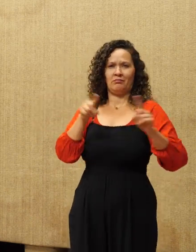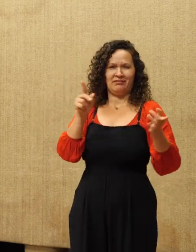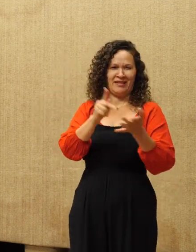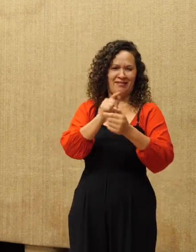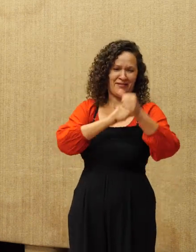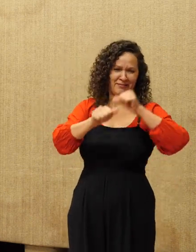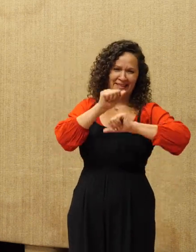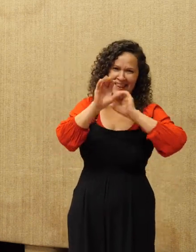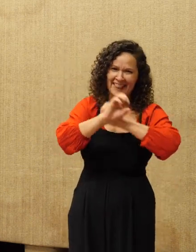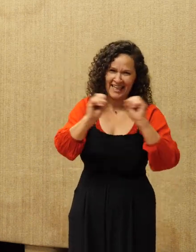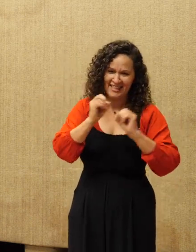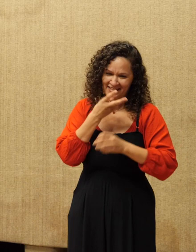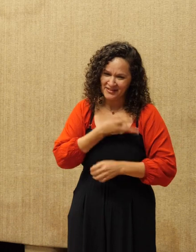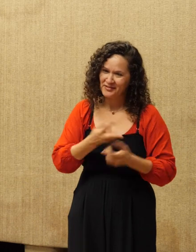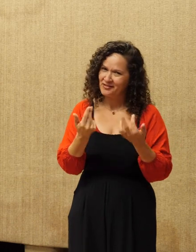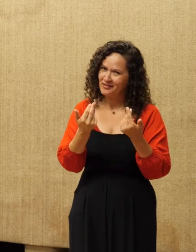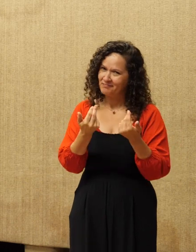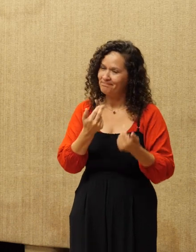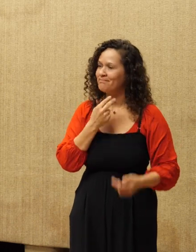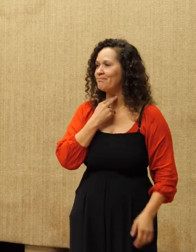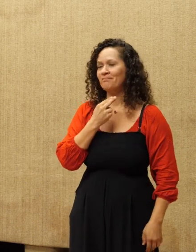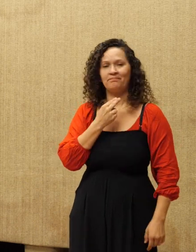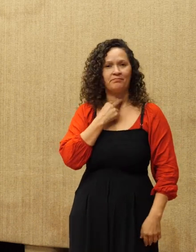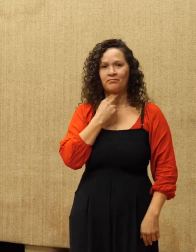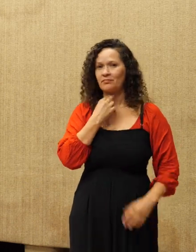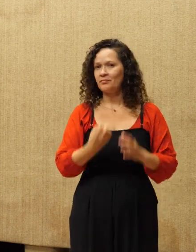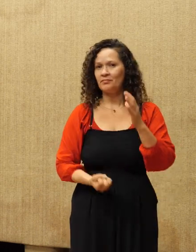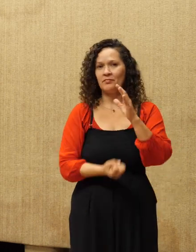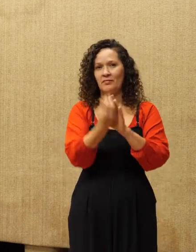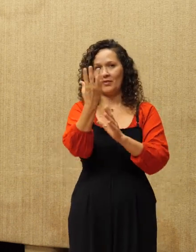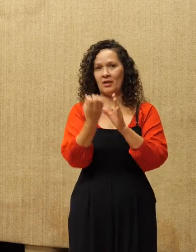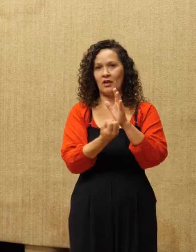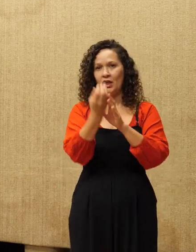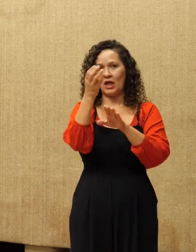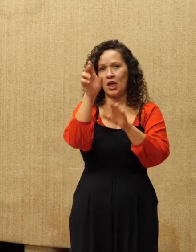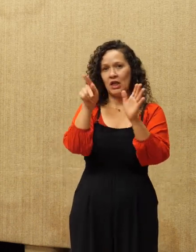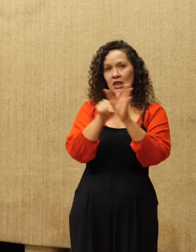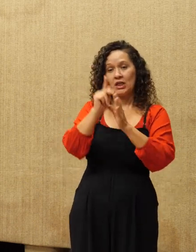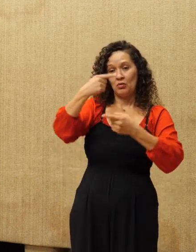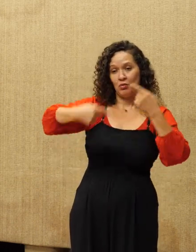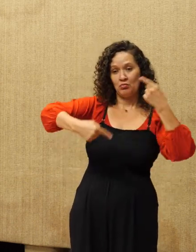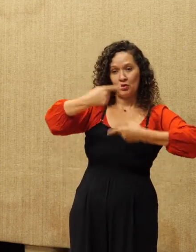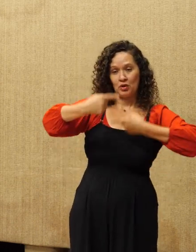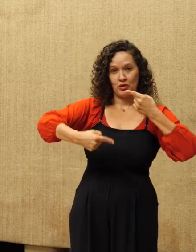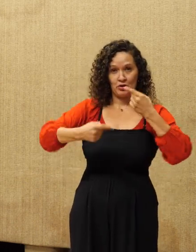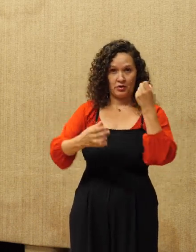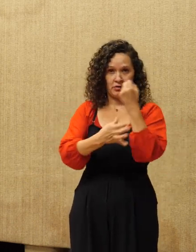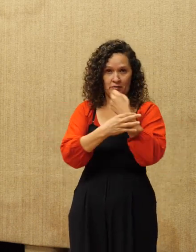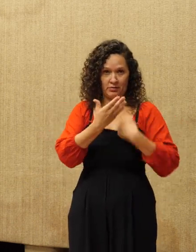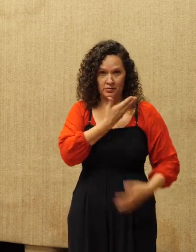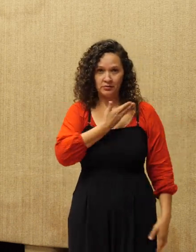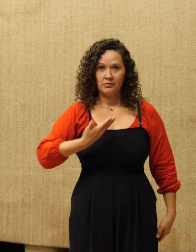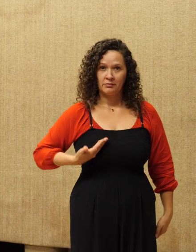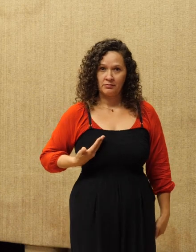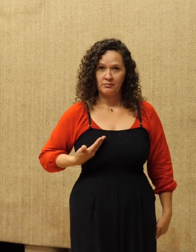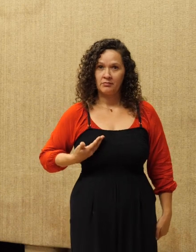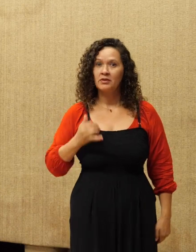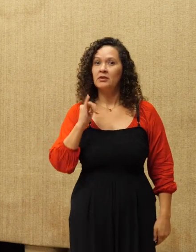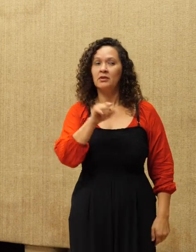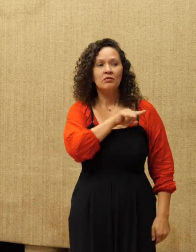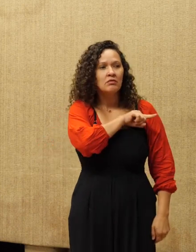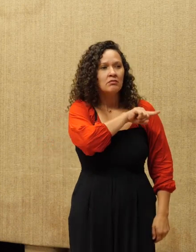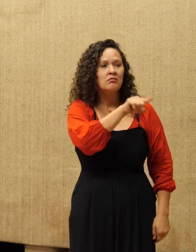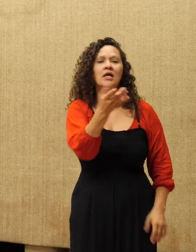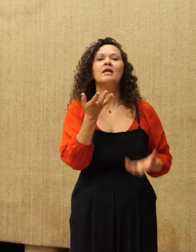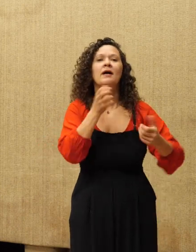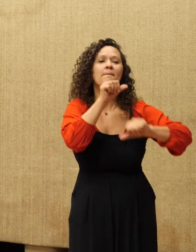não mudamos. Então, nós não podemos criar estamentos dentro de uma política de segurança pública quando você